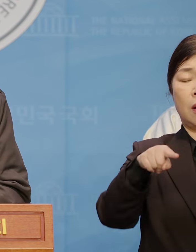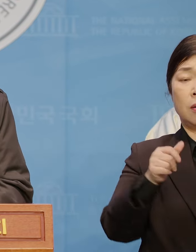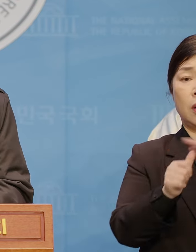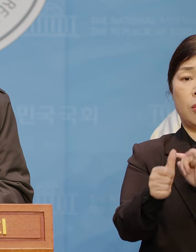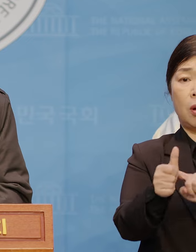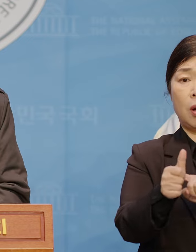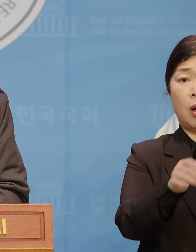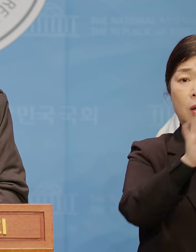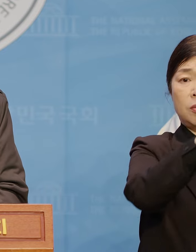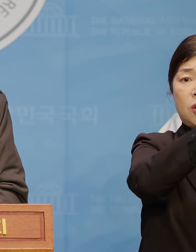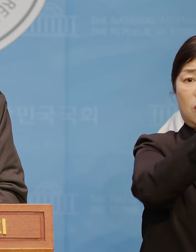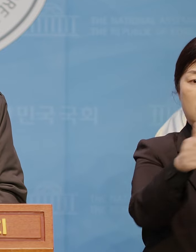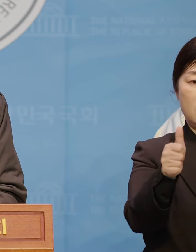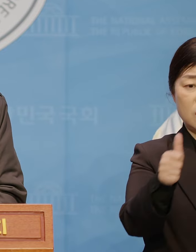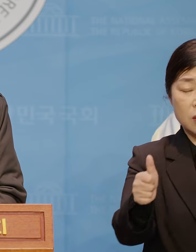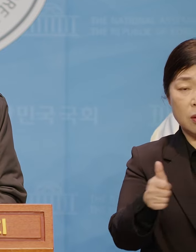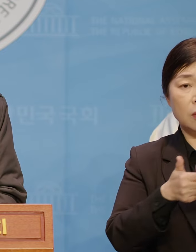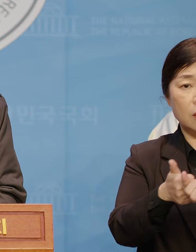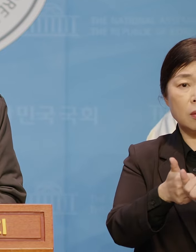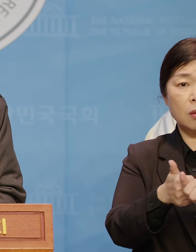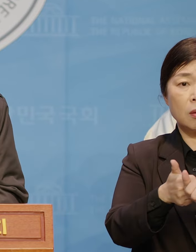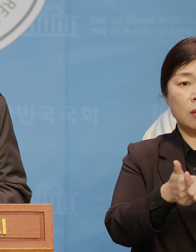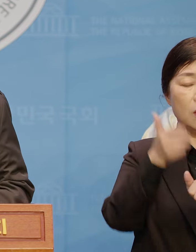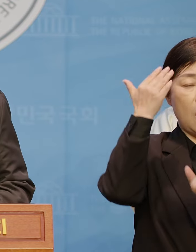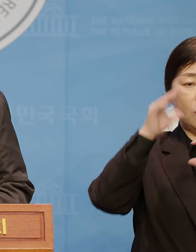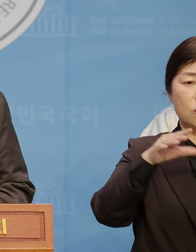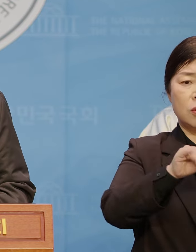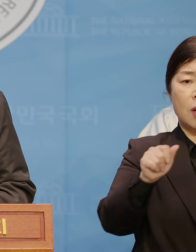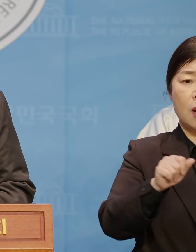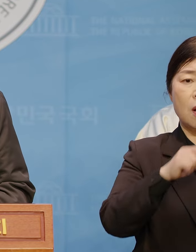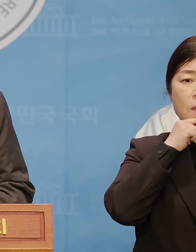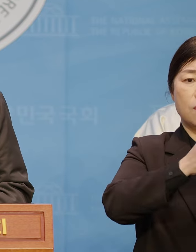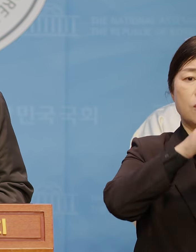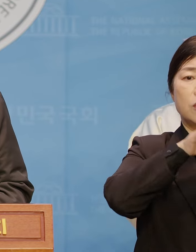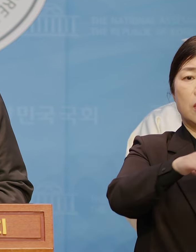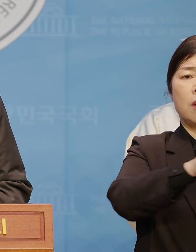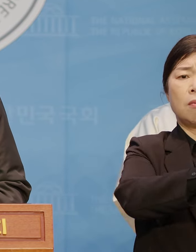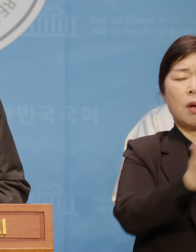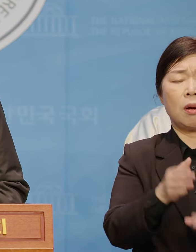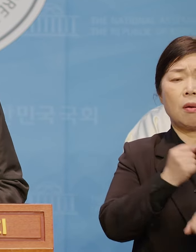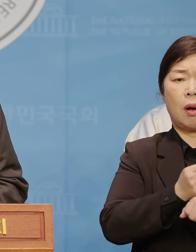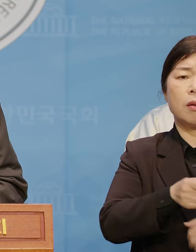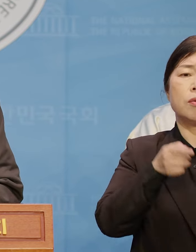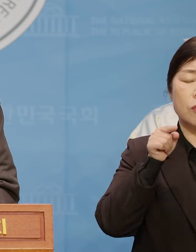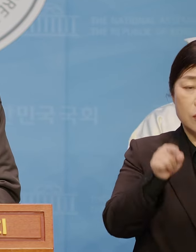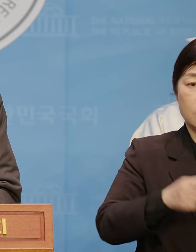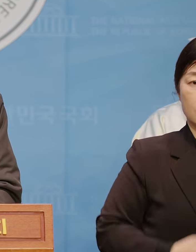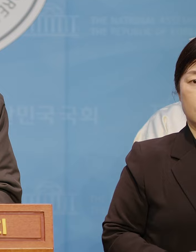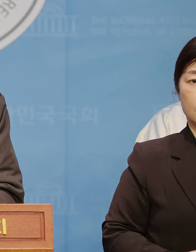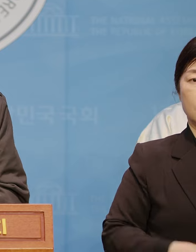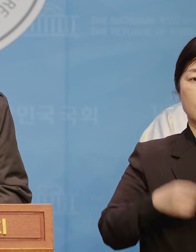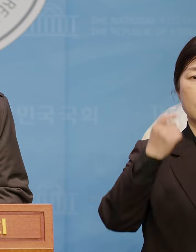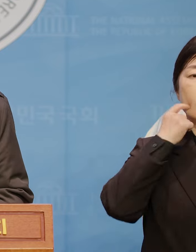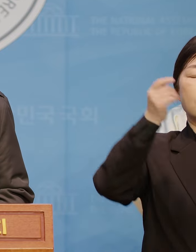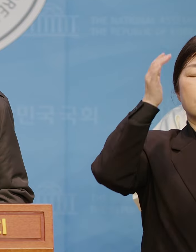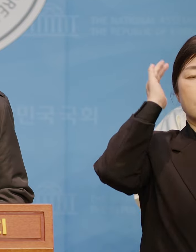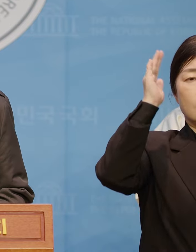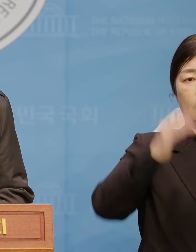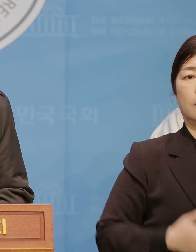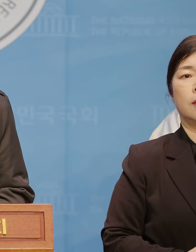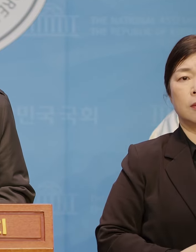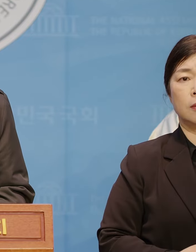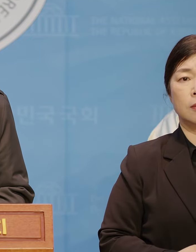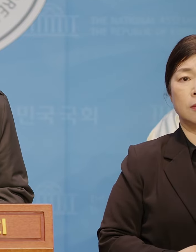받아서이 땅을 공산화를 시킨다고 하는 그런 말도 안 되는 거짓말을 하고